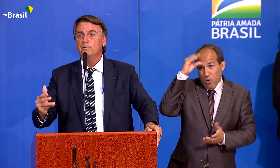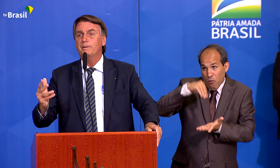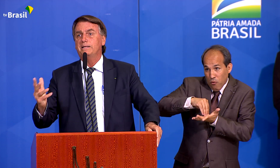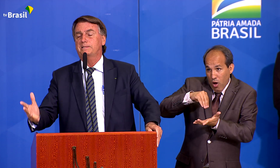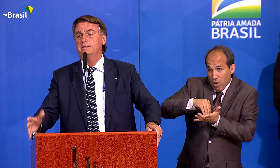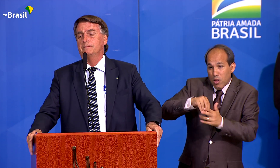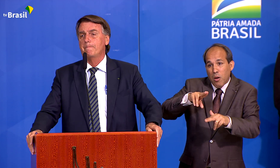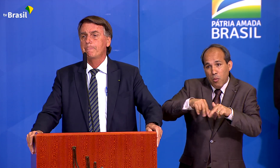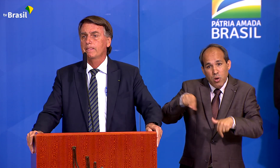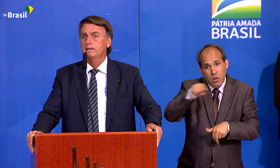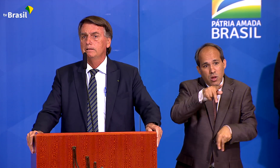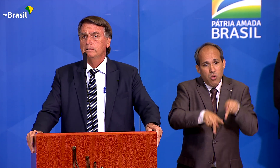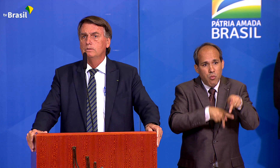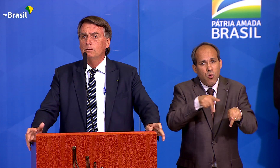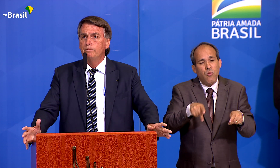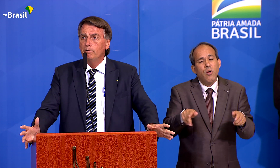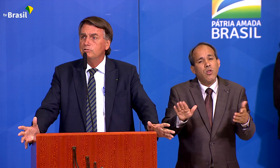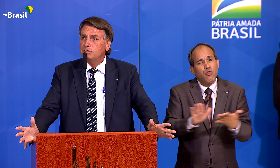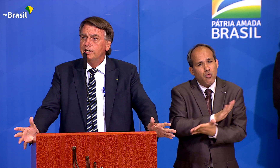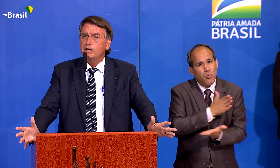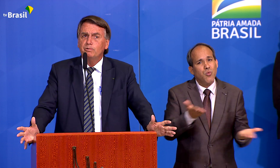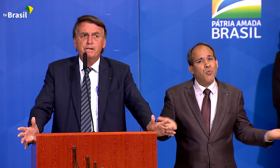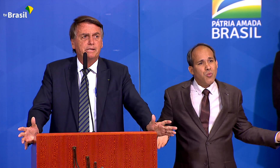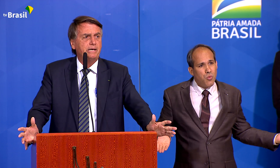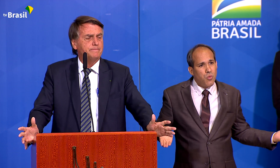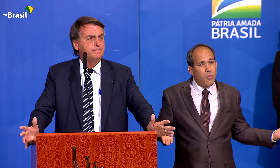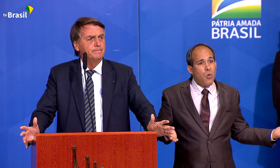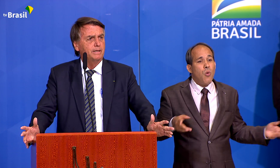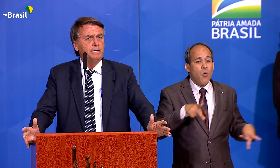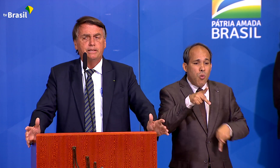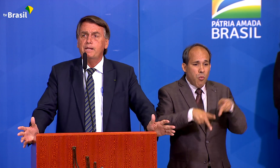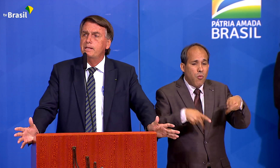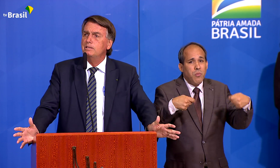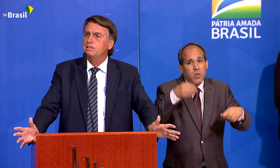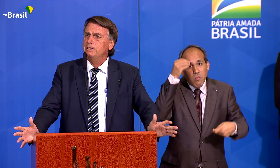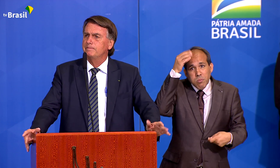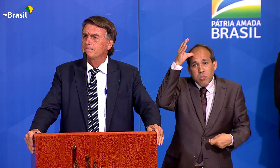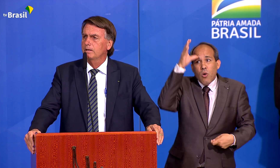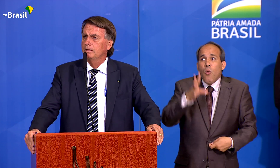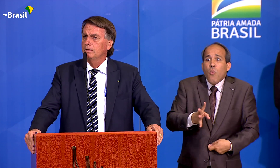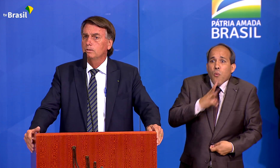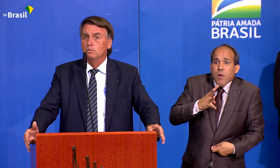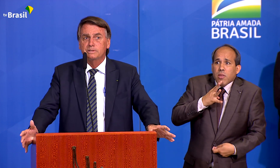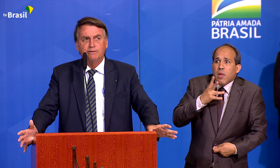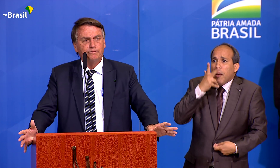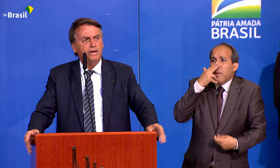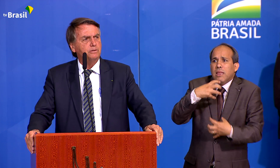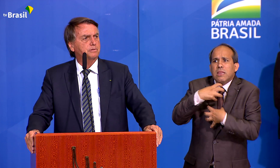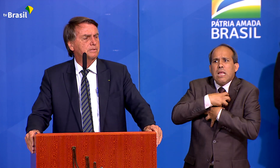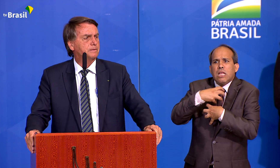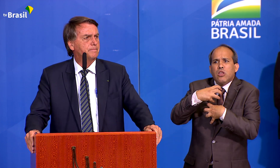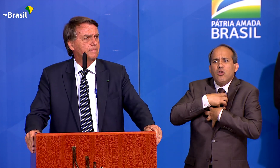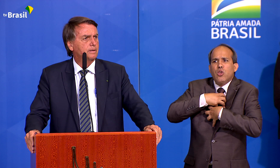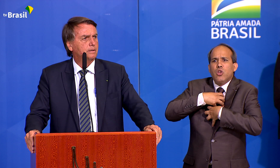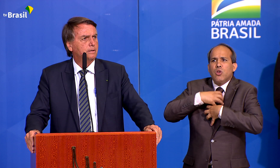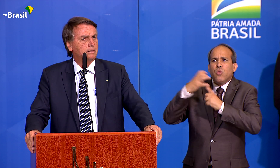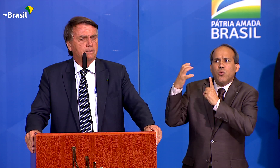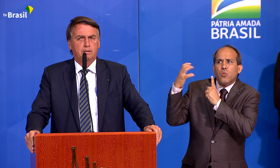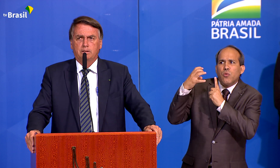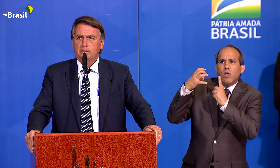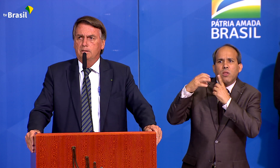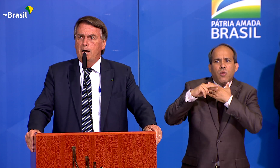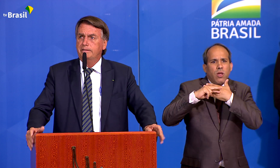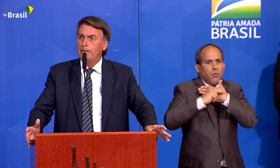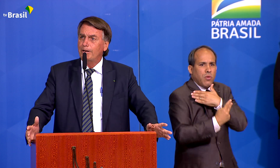meu povo pereceu o povo tinha que conhecer tem que sentir os efeitos